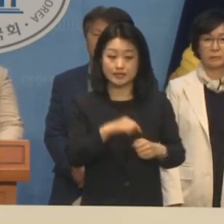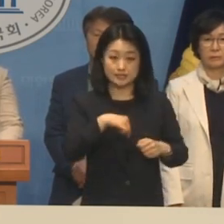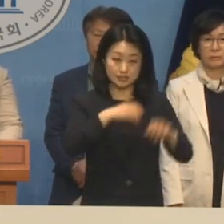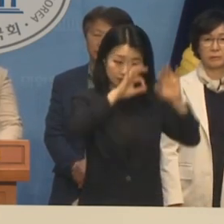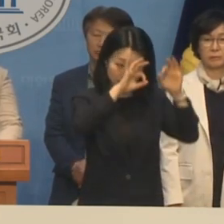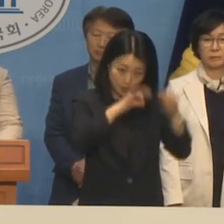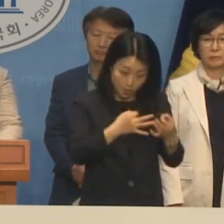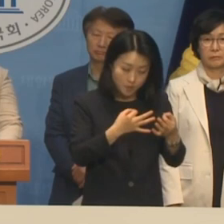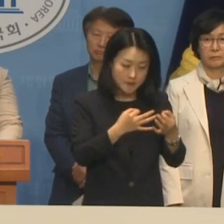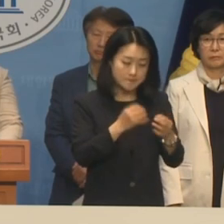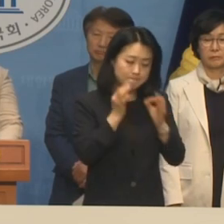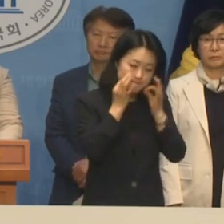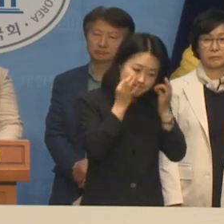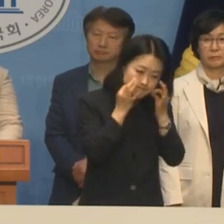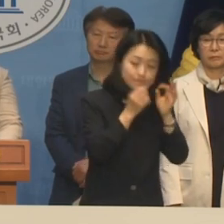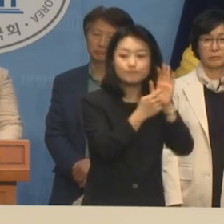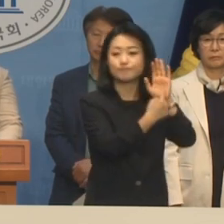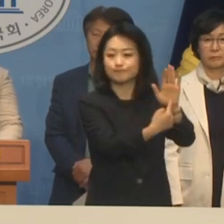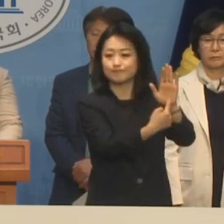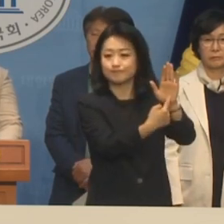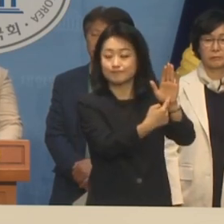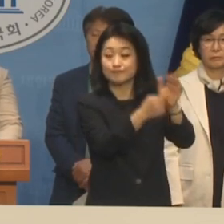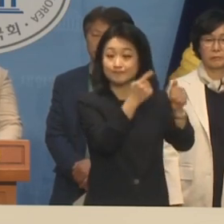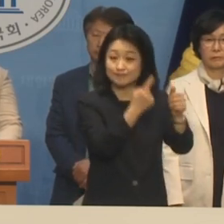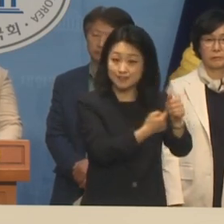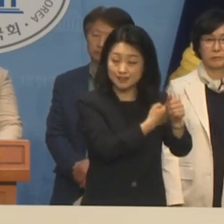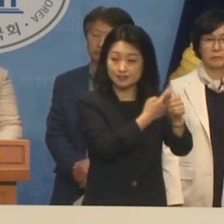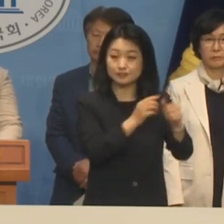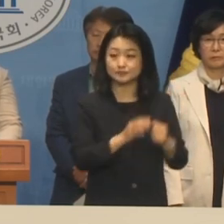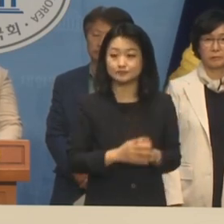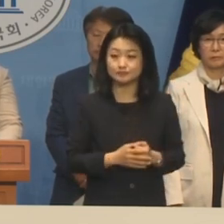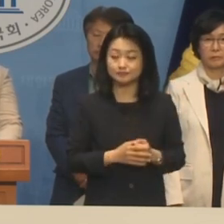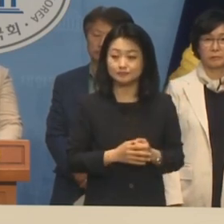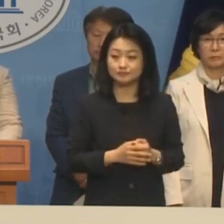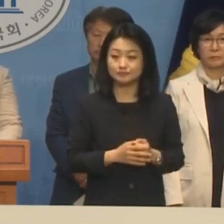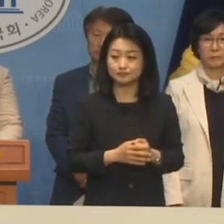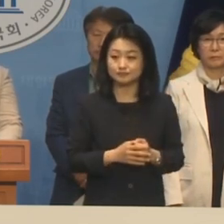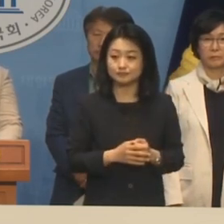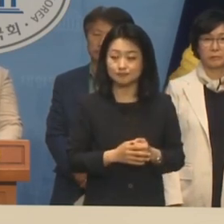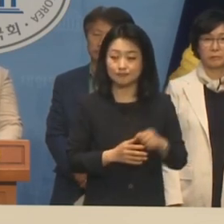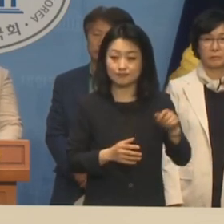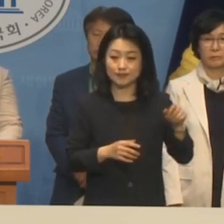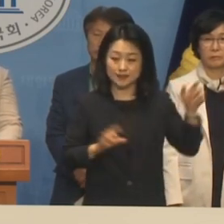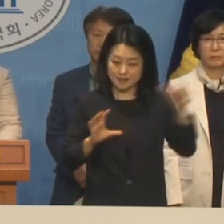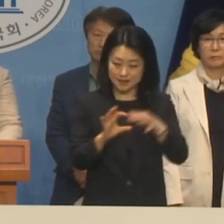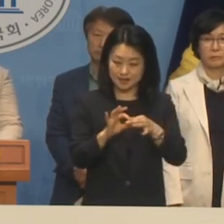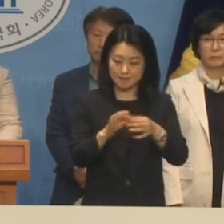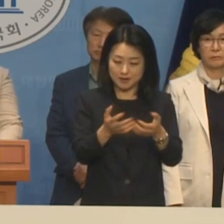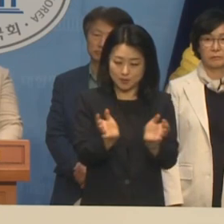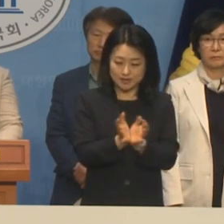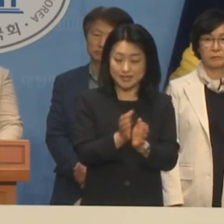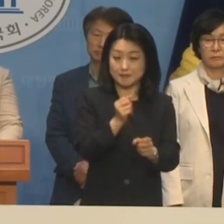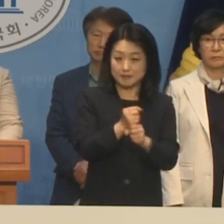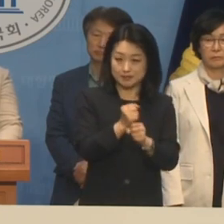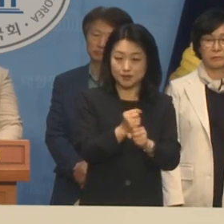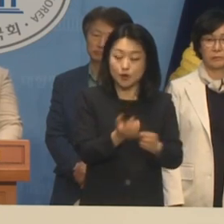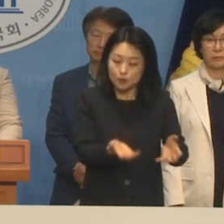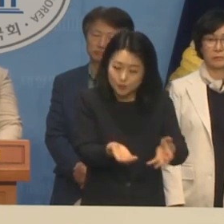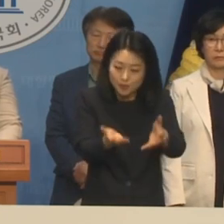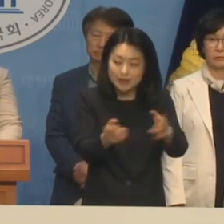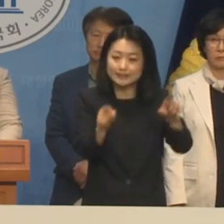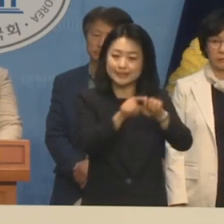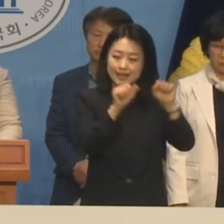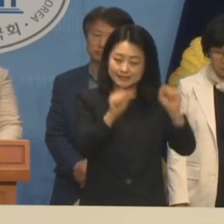실천안을 발표하면서 자발적으로 가맹점주 단체를 구성하도록 지원하고